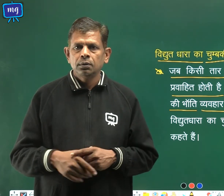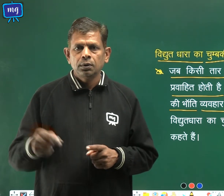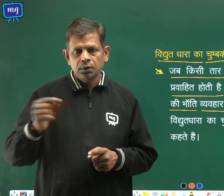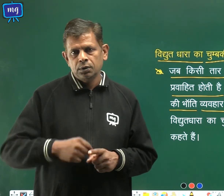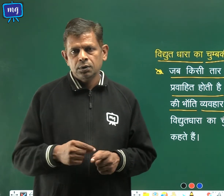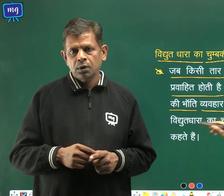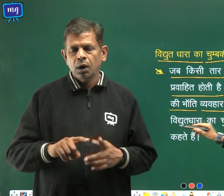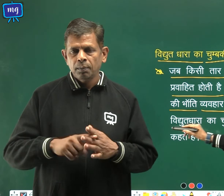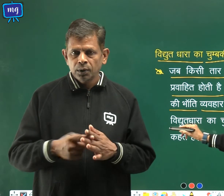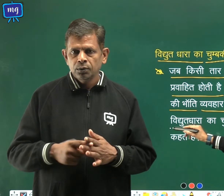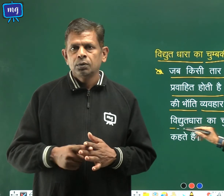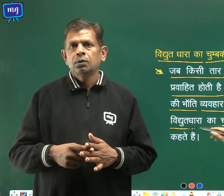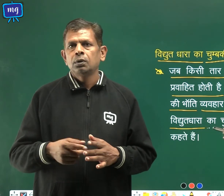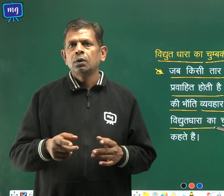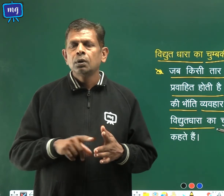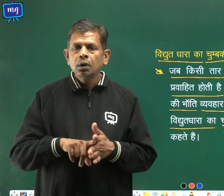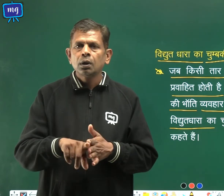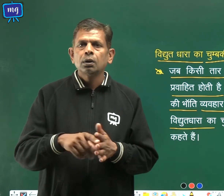इसे विद्युत धारा का